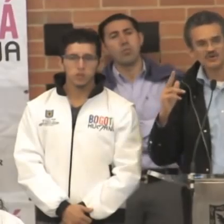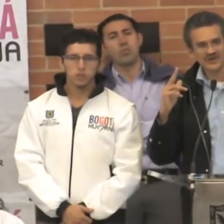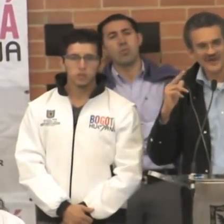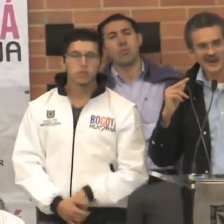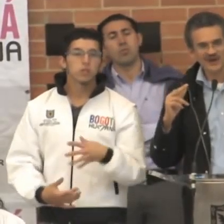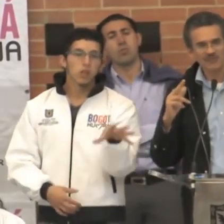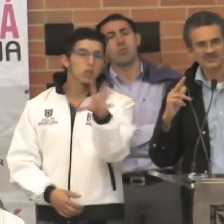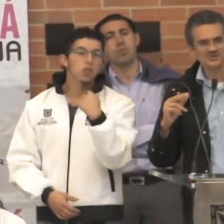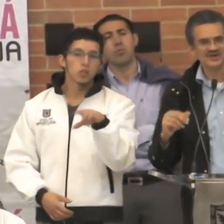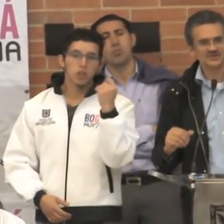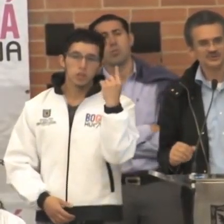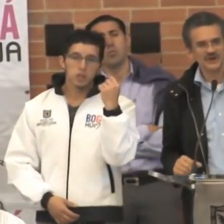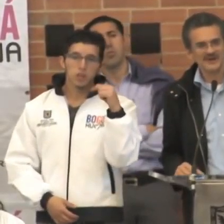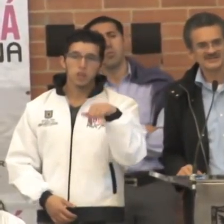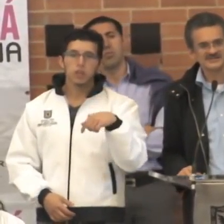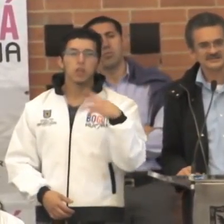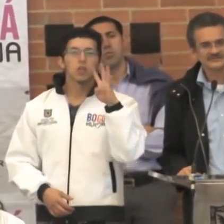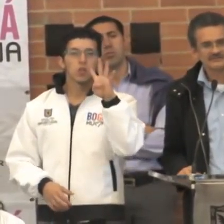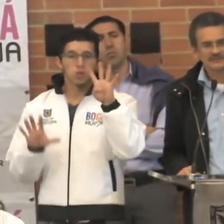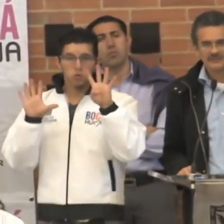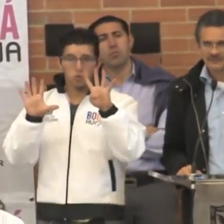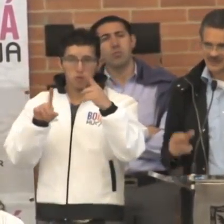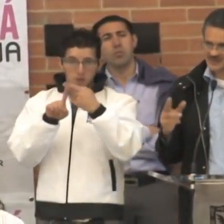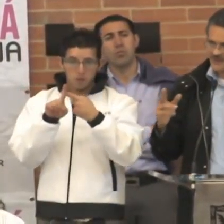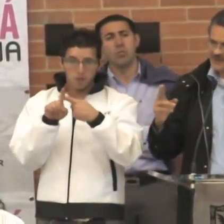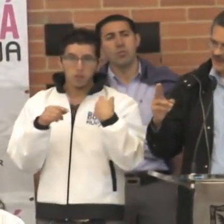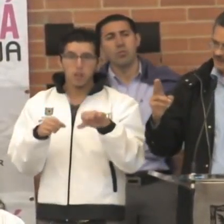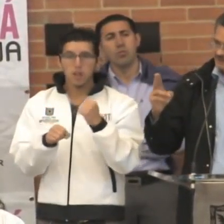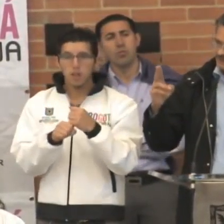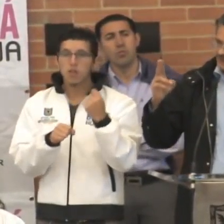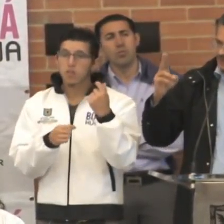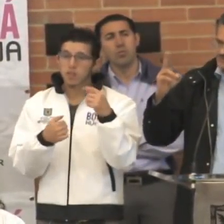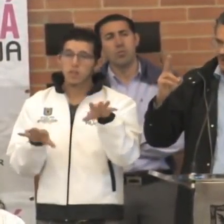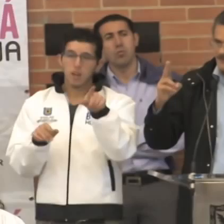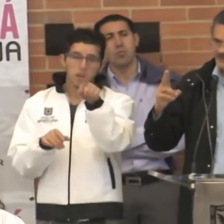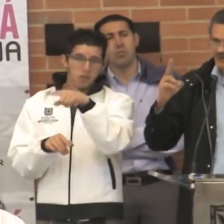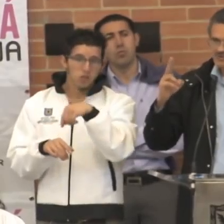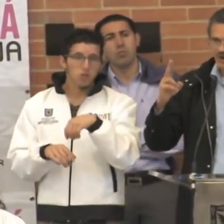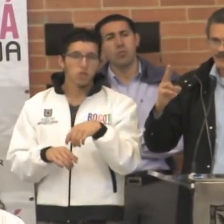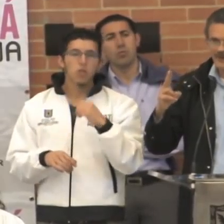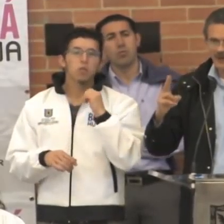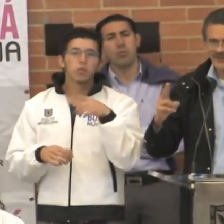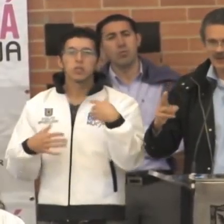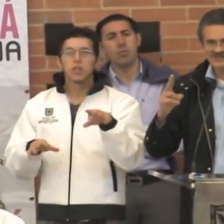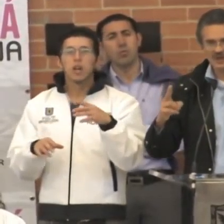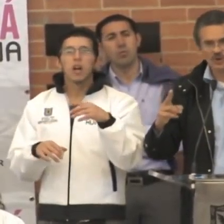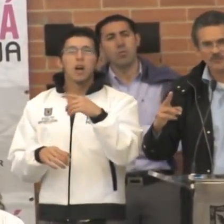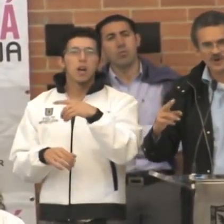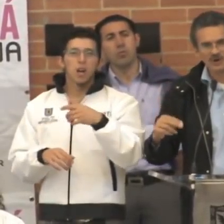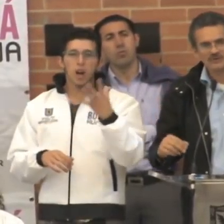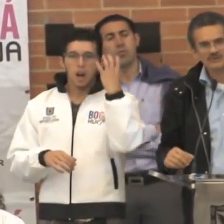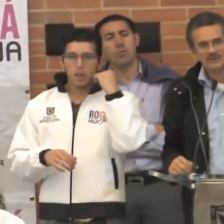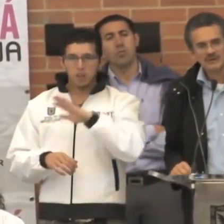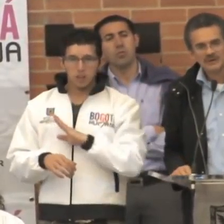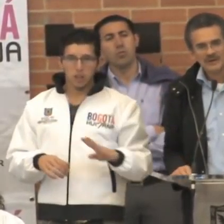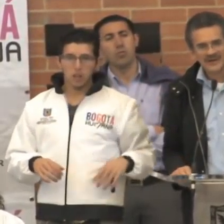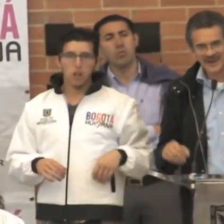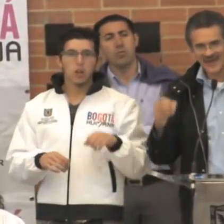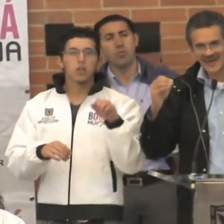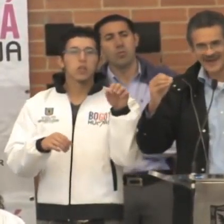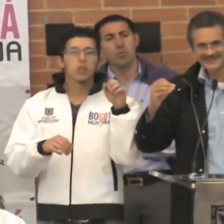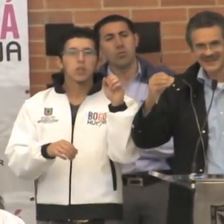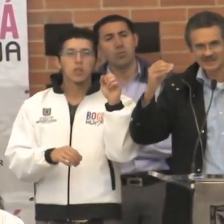Ya saben ustedes lo que hemos hecho en estos 9 meses. Ya saben que Gustavo Petro anunció el primero de enero y así lo cumplió,